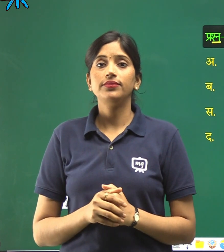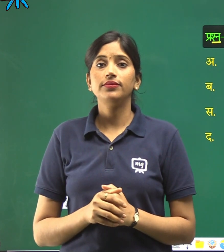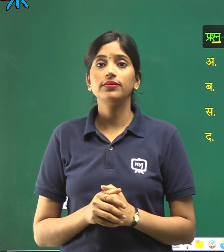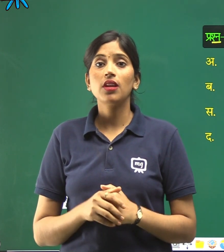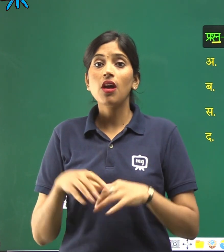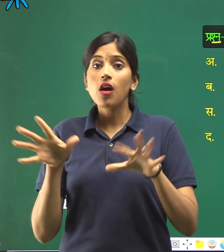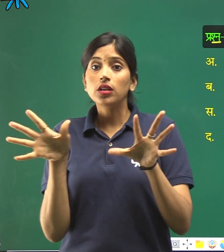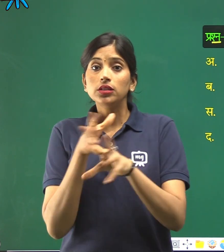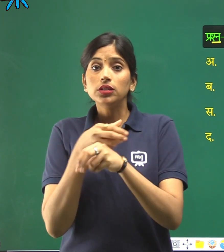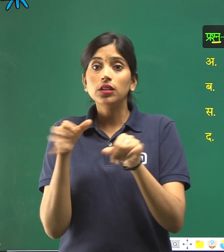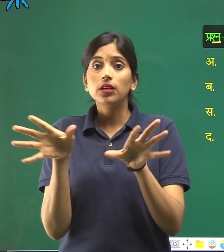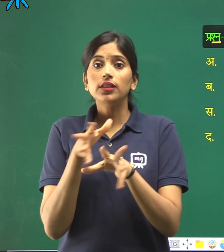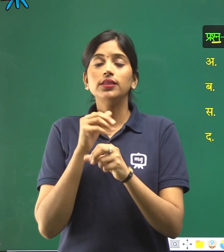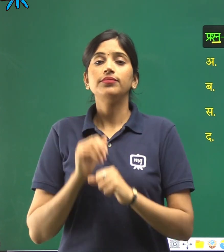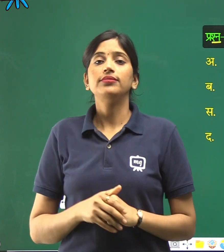जाले,